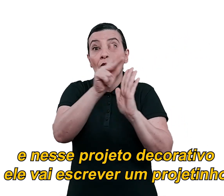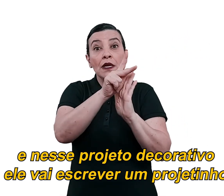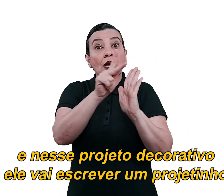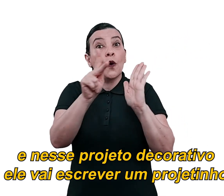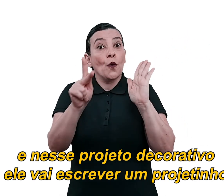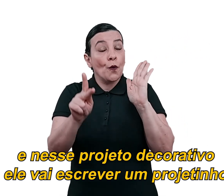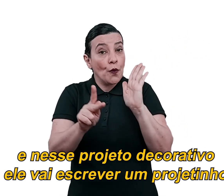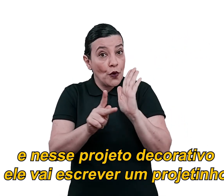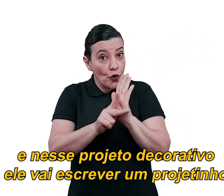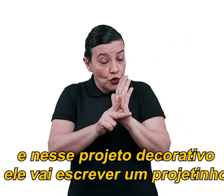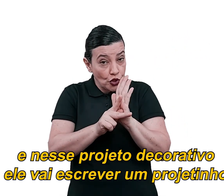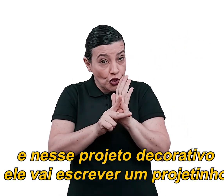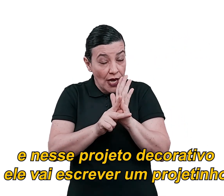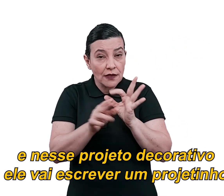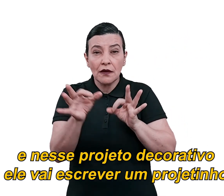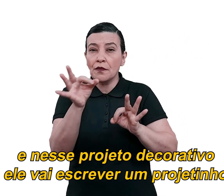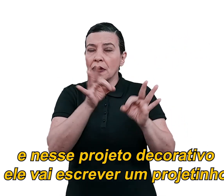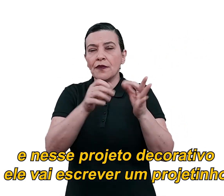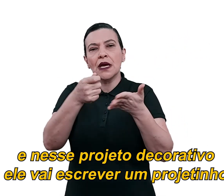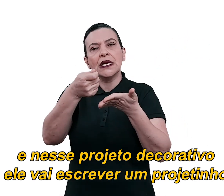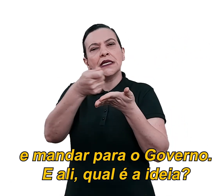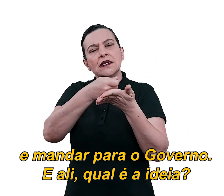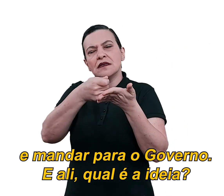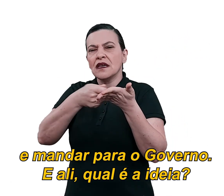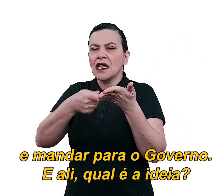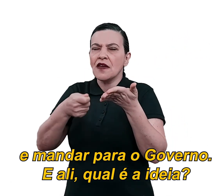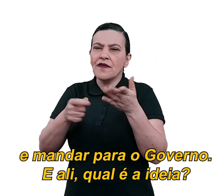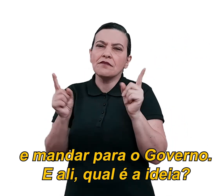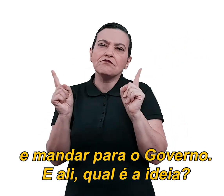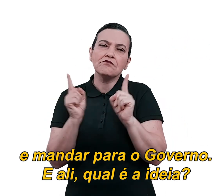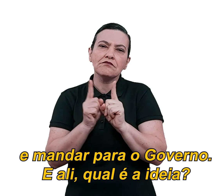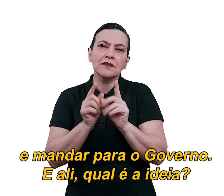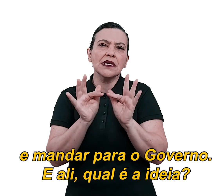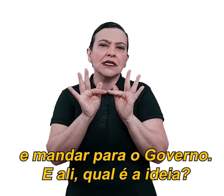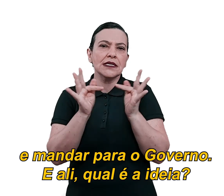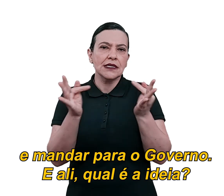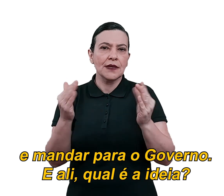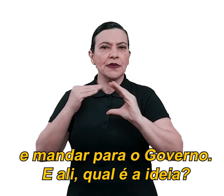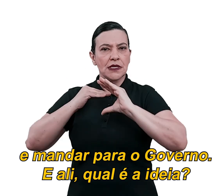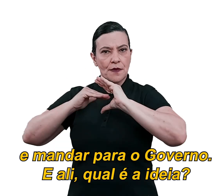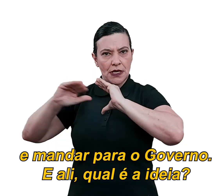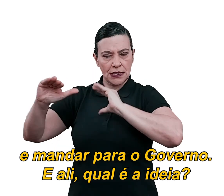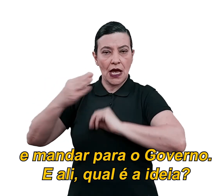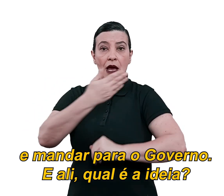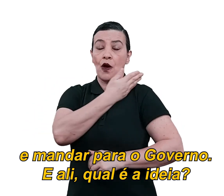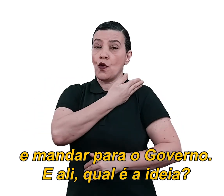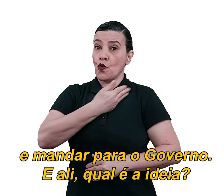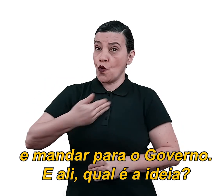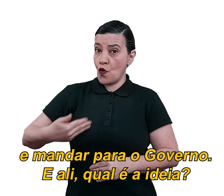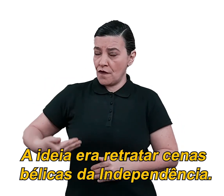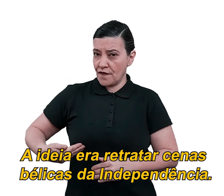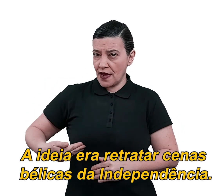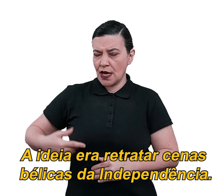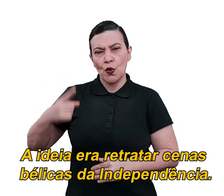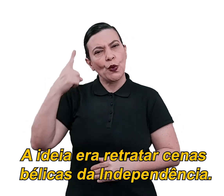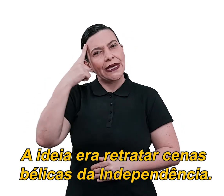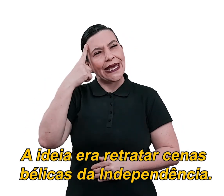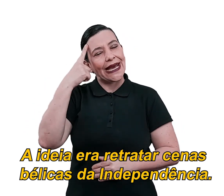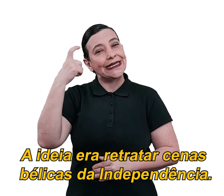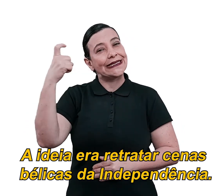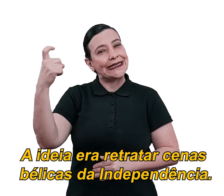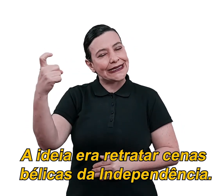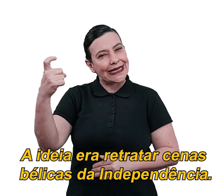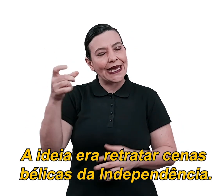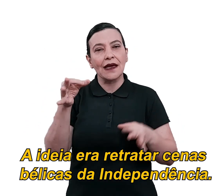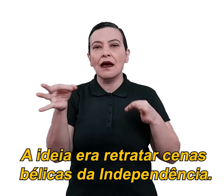projeto decorativo ele vai escrever um projetinho mesmo, né, e mandar para o governo. E ali qual é a ideia? A